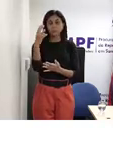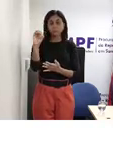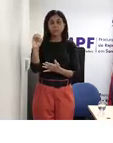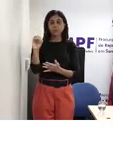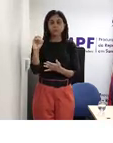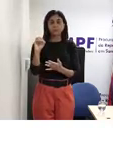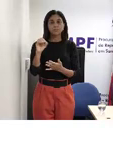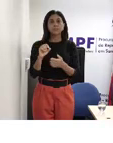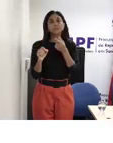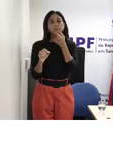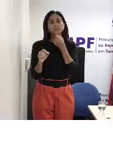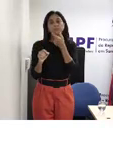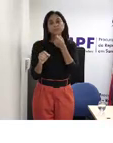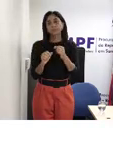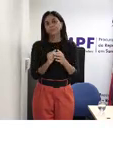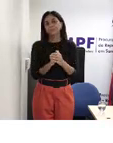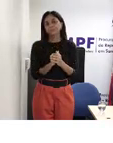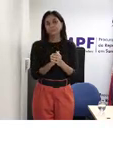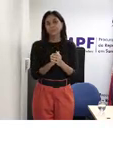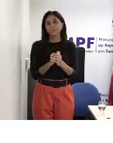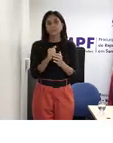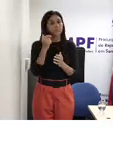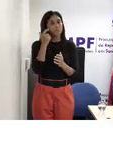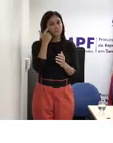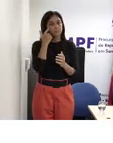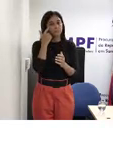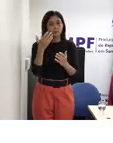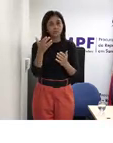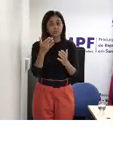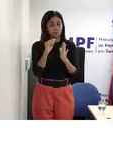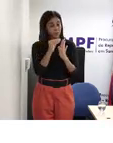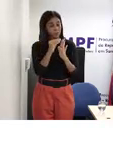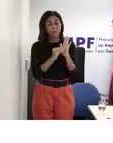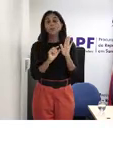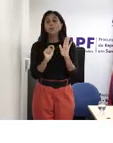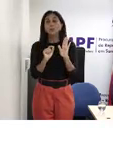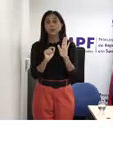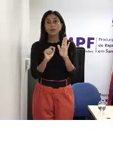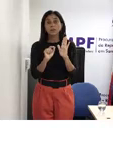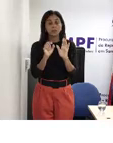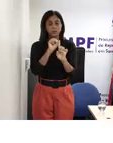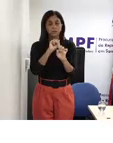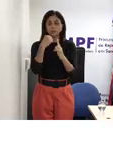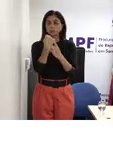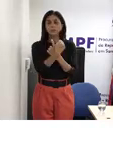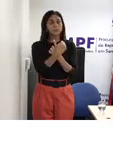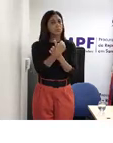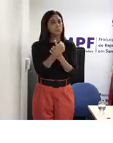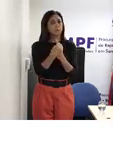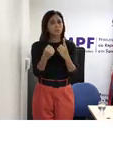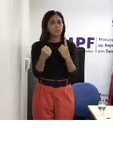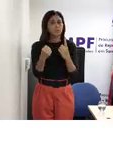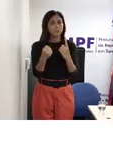crime tá acontecendo na sociedade eu já tenho quase certeza que esses dados estão desatualizados pela